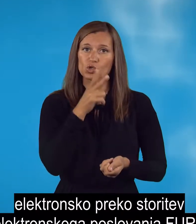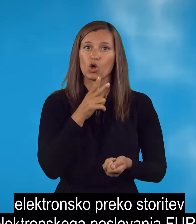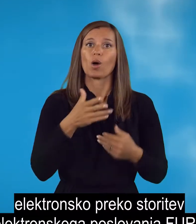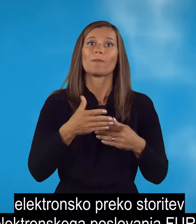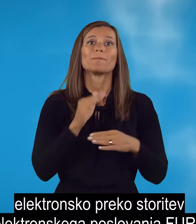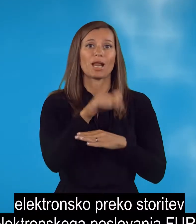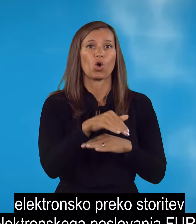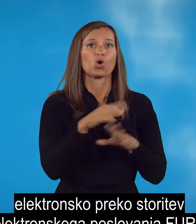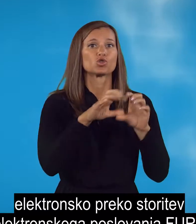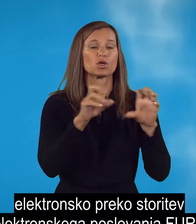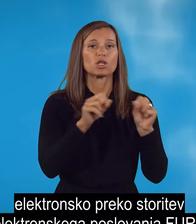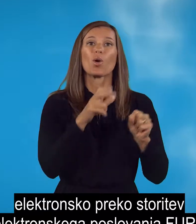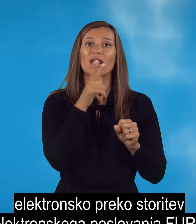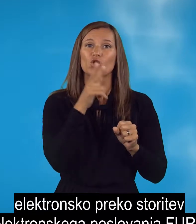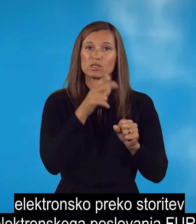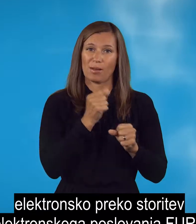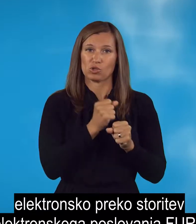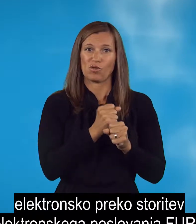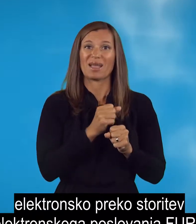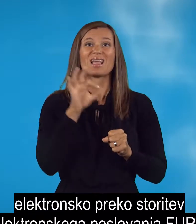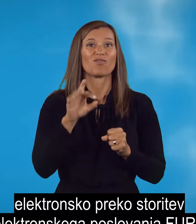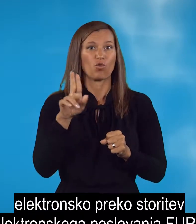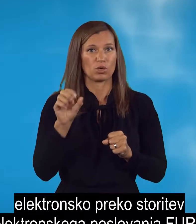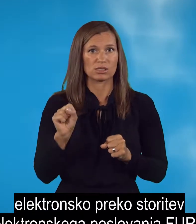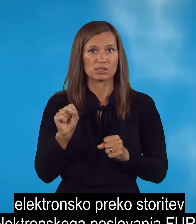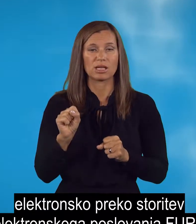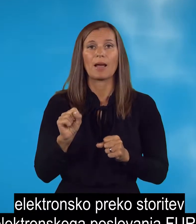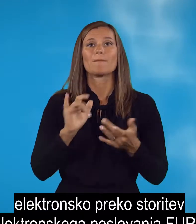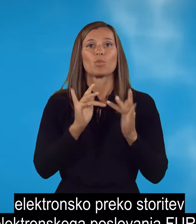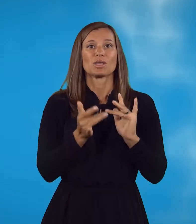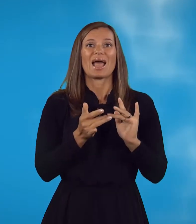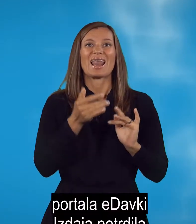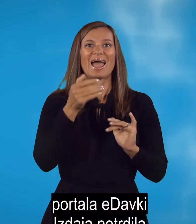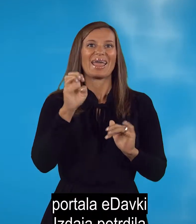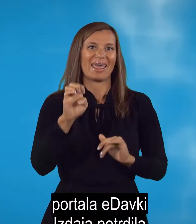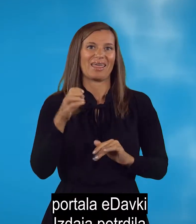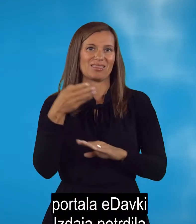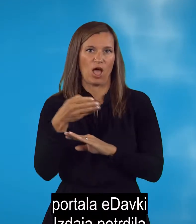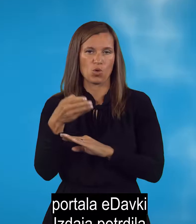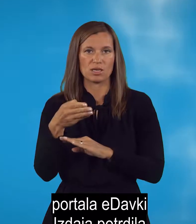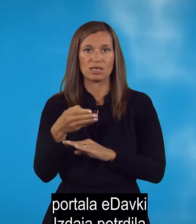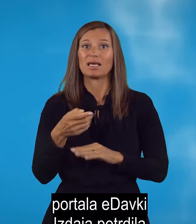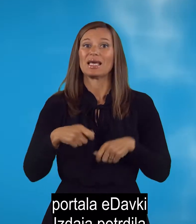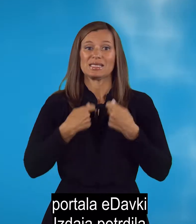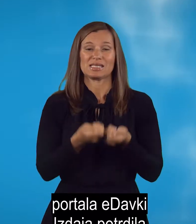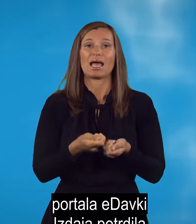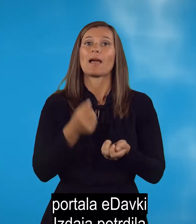elektronsko preko storitev elektronskega poslovanja FURS portala eDavki, izdaja